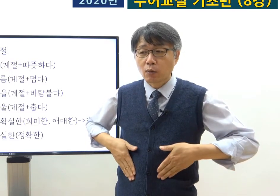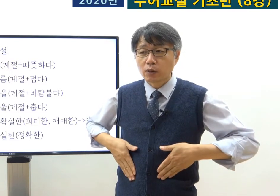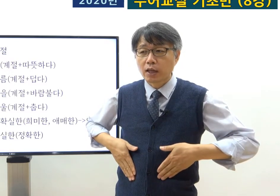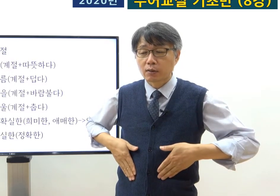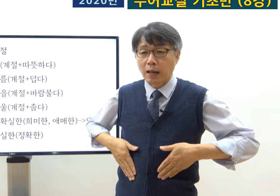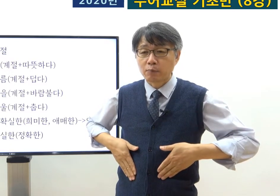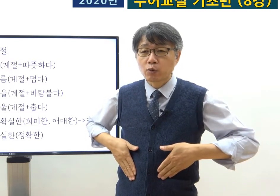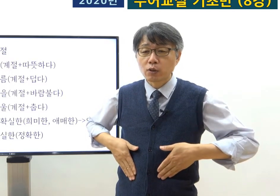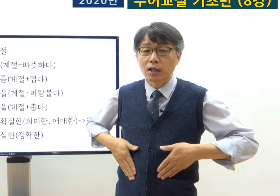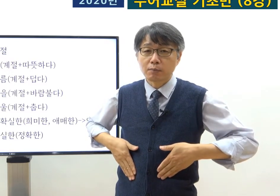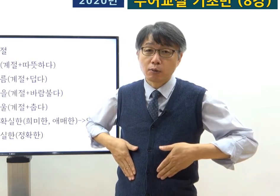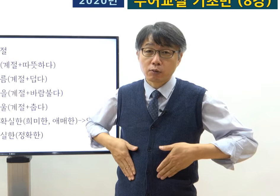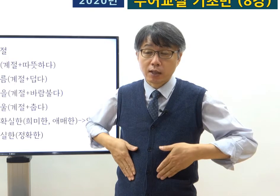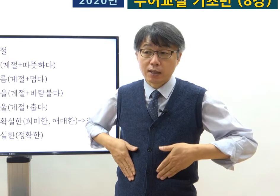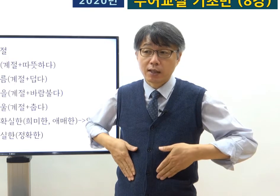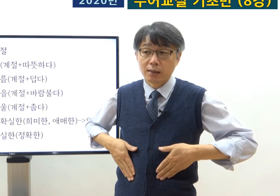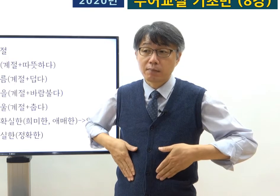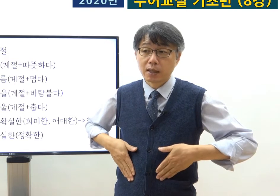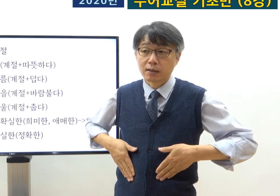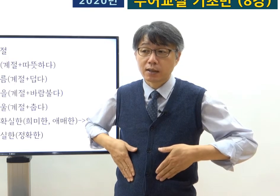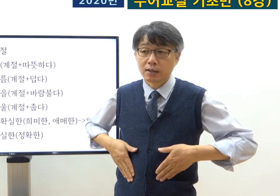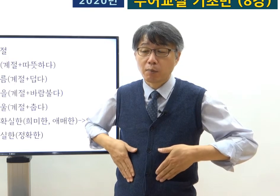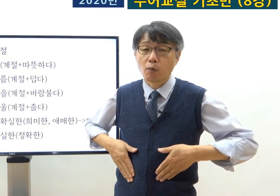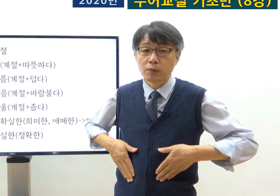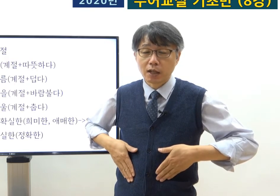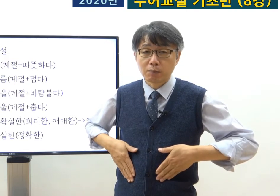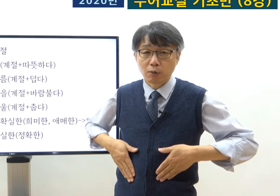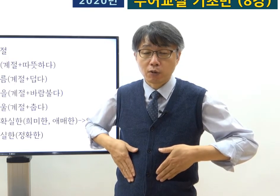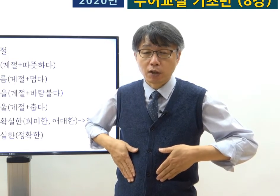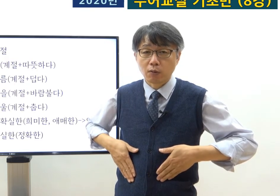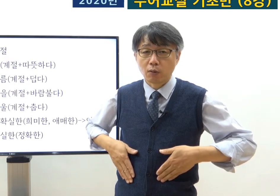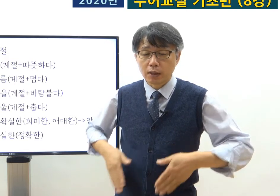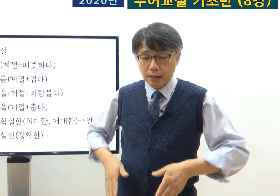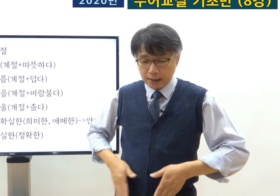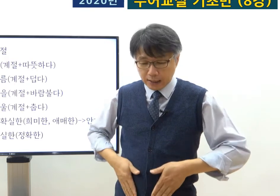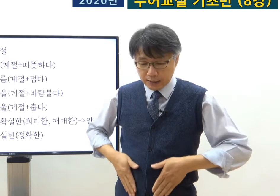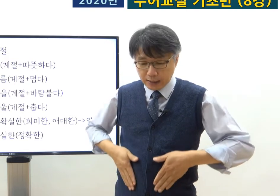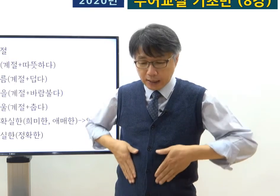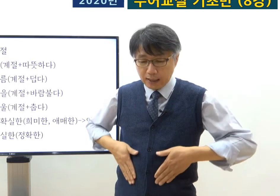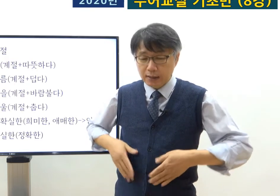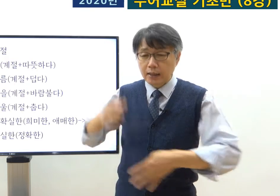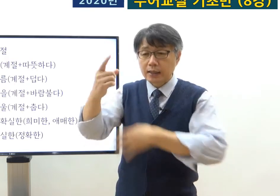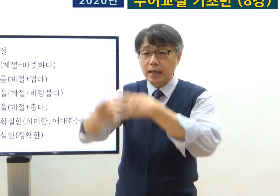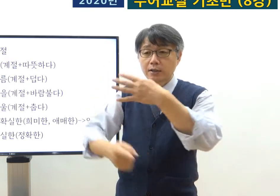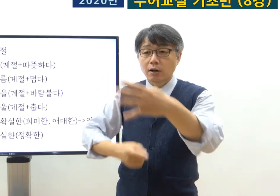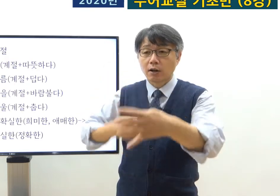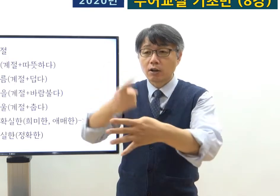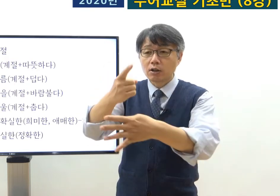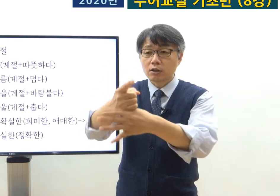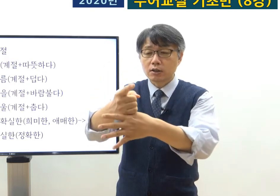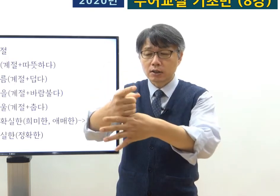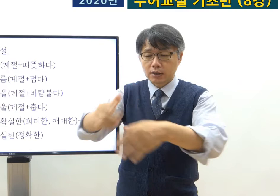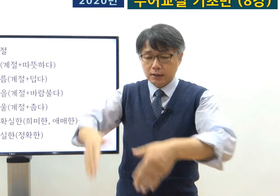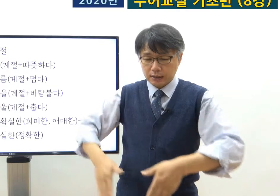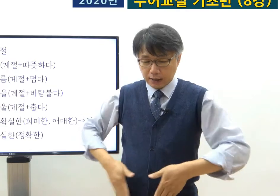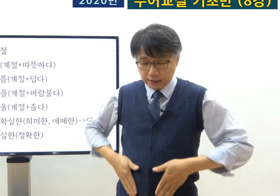이게 남쪽이라는 표현도 됩니다. 근데 이제 봄이라는 표현도 되고, 따뜻하다, 계절,